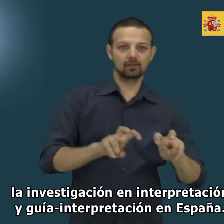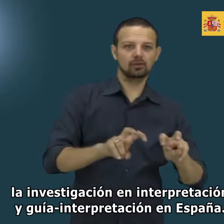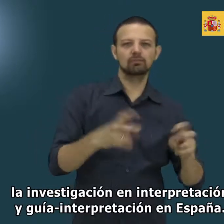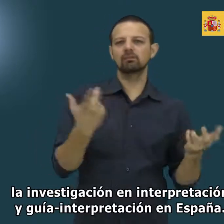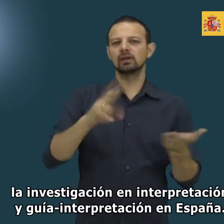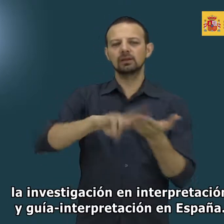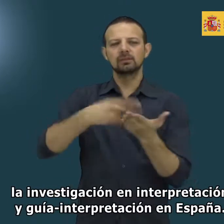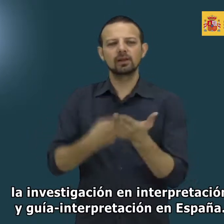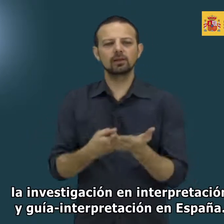guía interpretación en España.